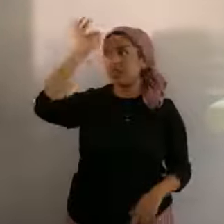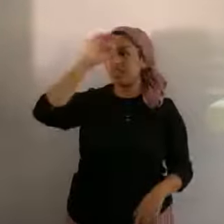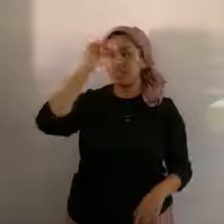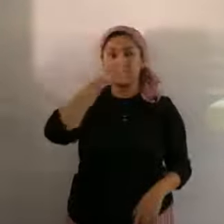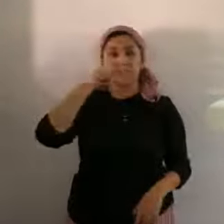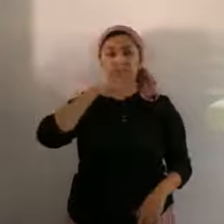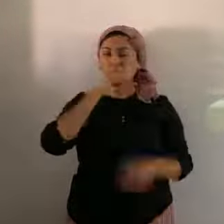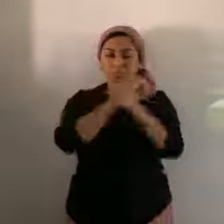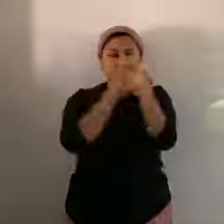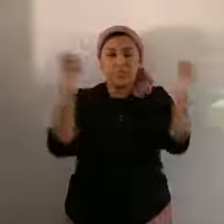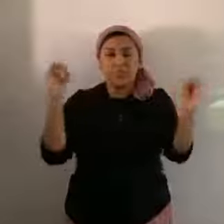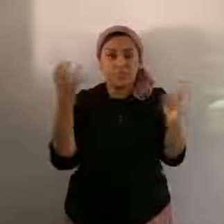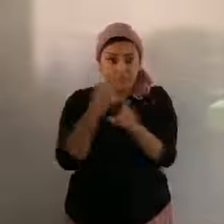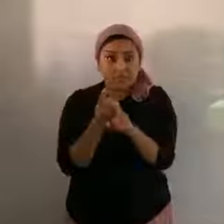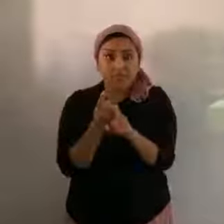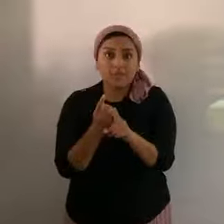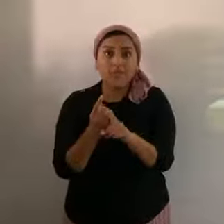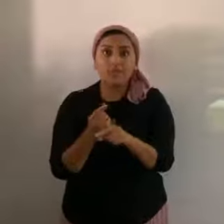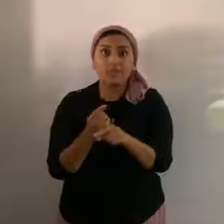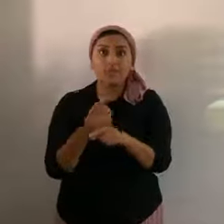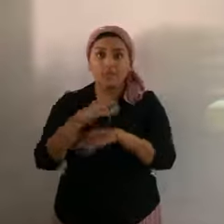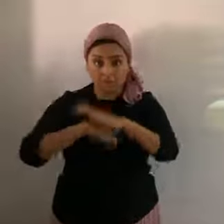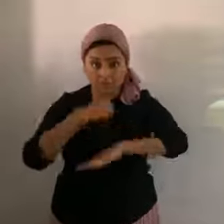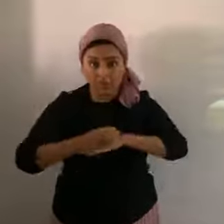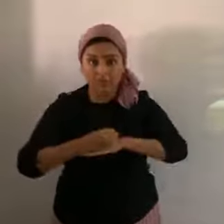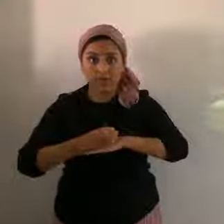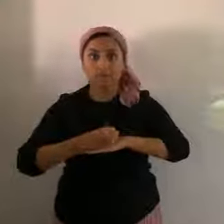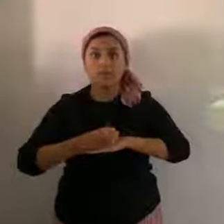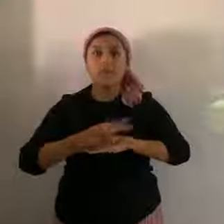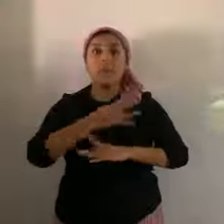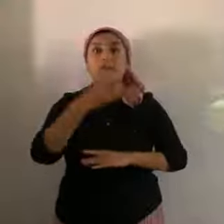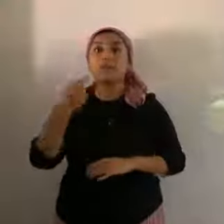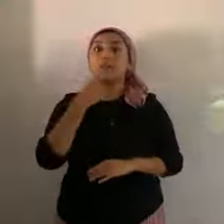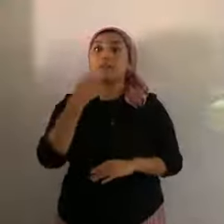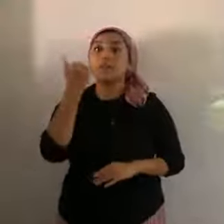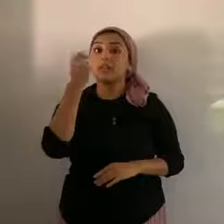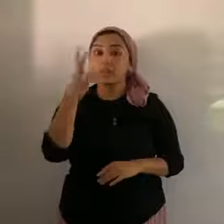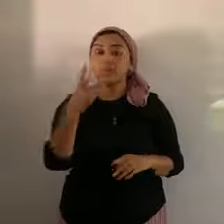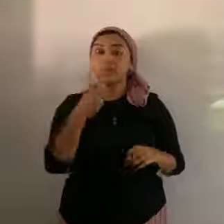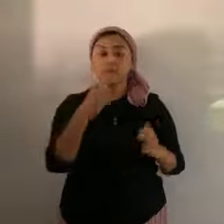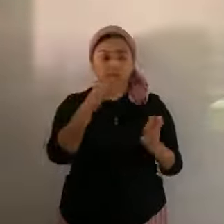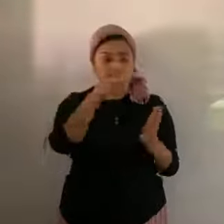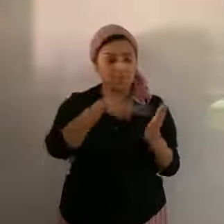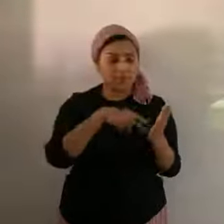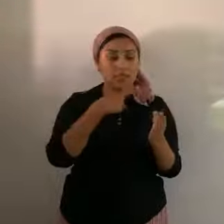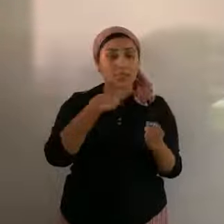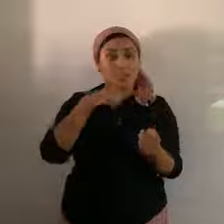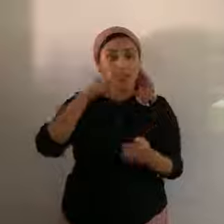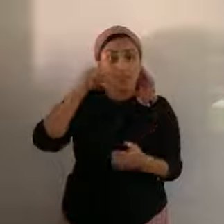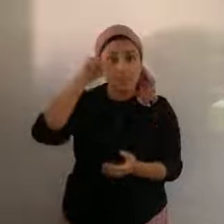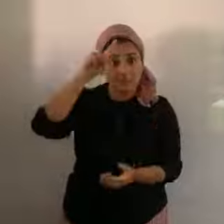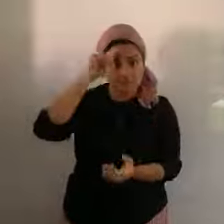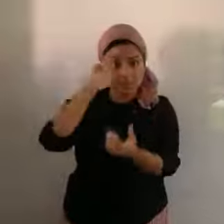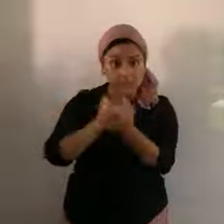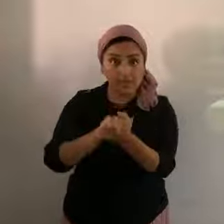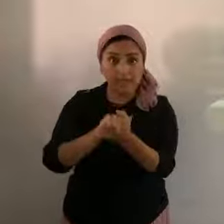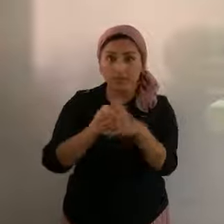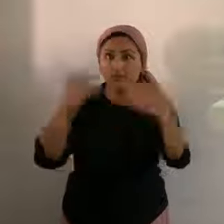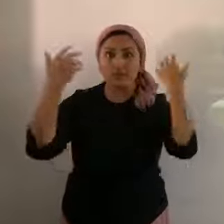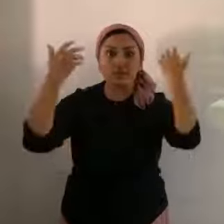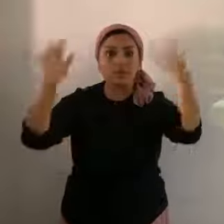tonterías. Aleluya. Amén. Y dice Yahshua aquí: creer que ya ha